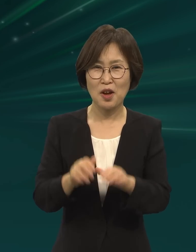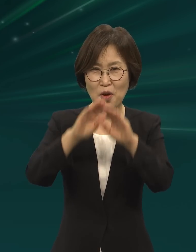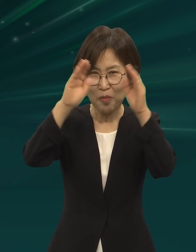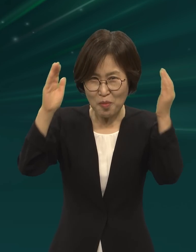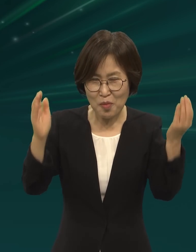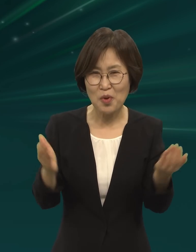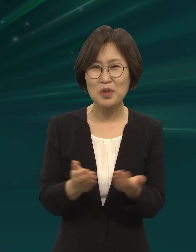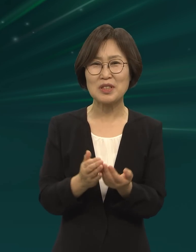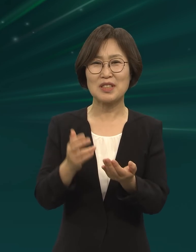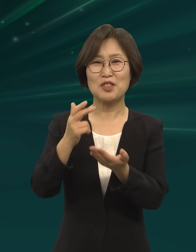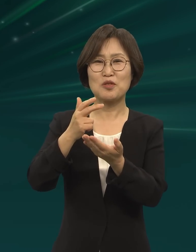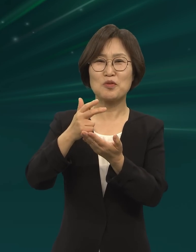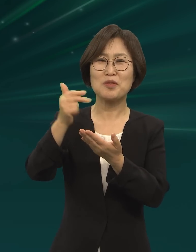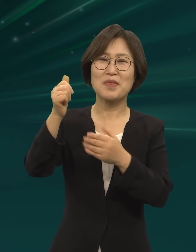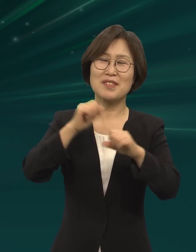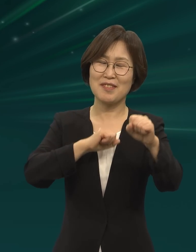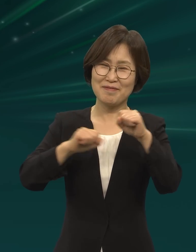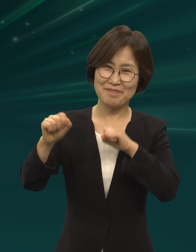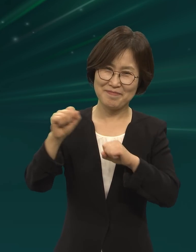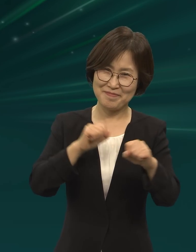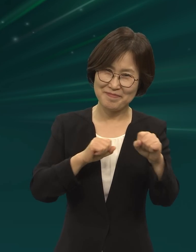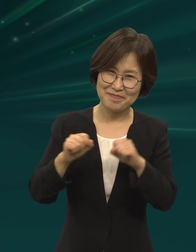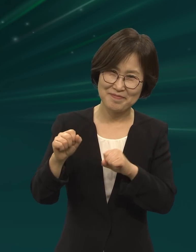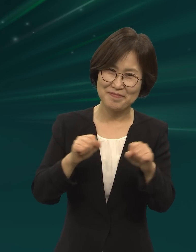주님께서 하고 계십니다.